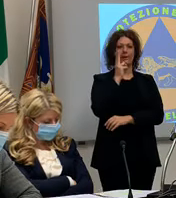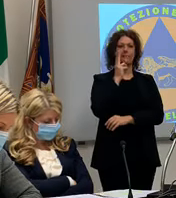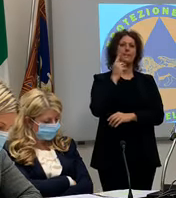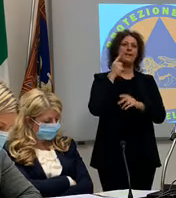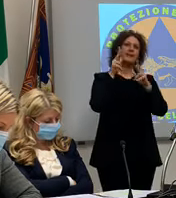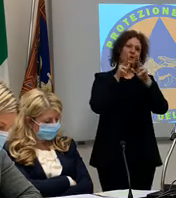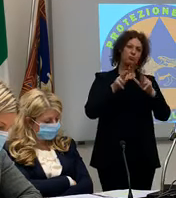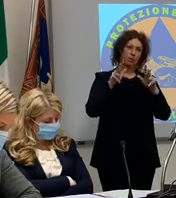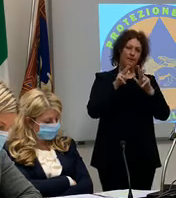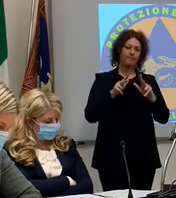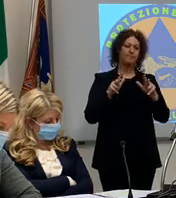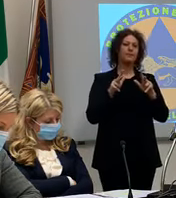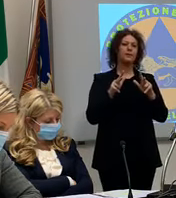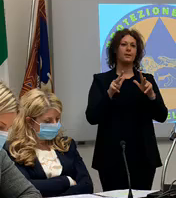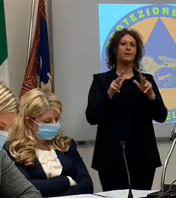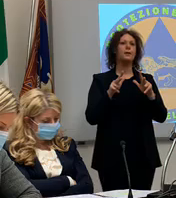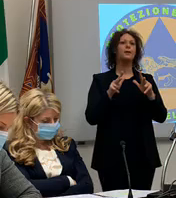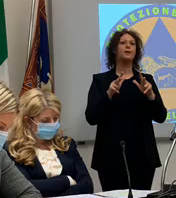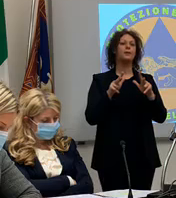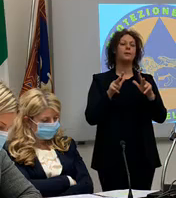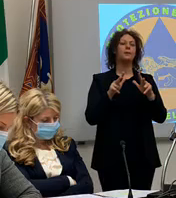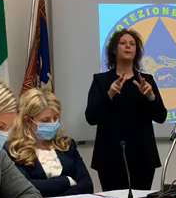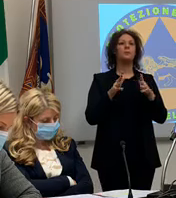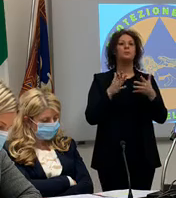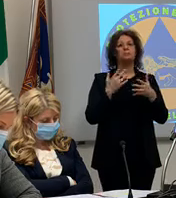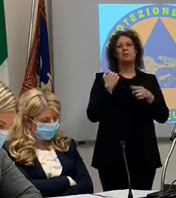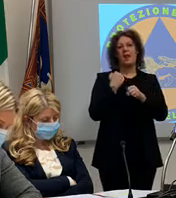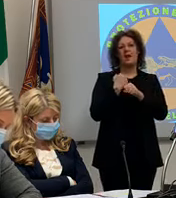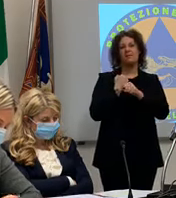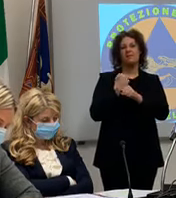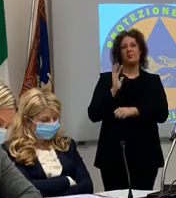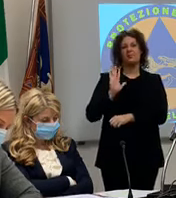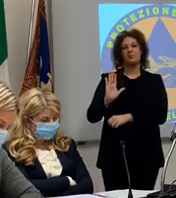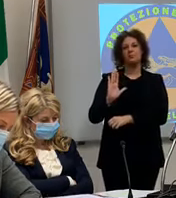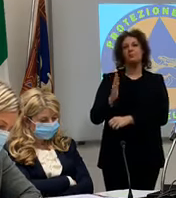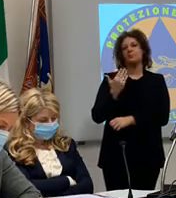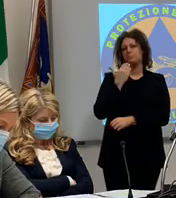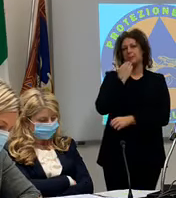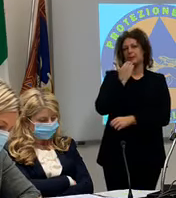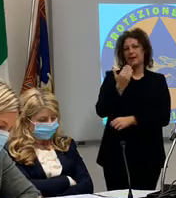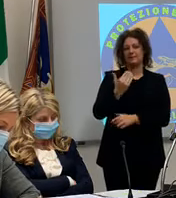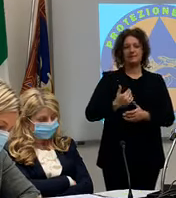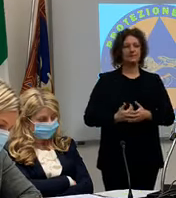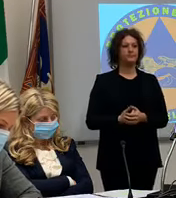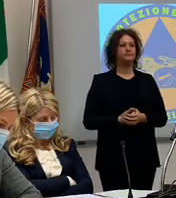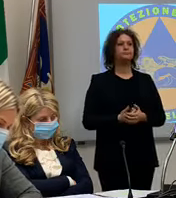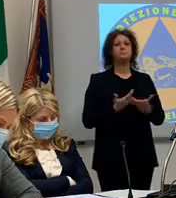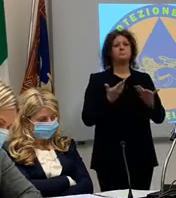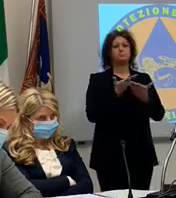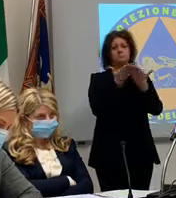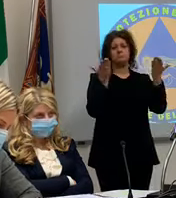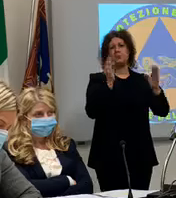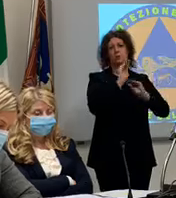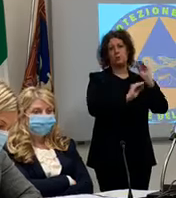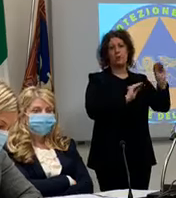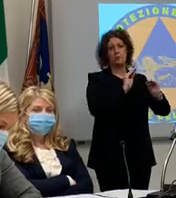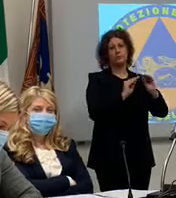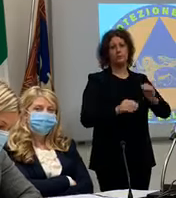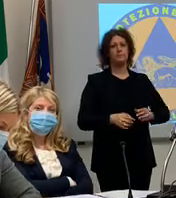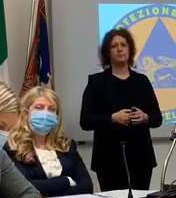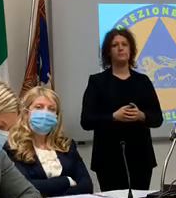dicembre ed è un bel lavoro che hanno fatto appunto i suoi uffici Quindi grazie per questo lavoro passerei la parola a voi per le domande